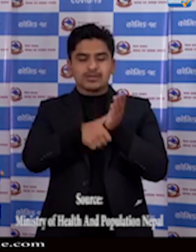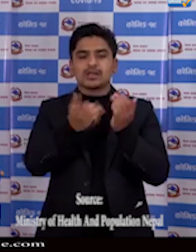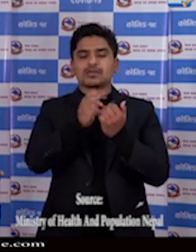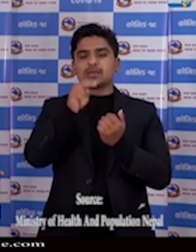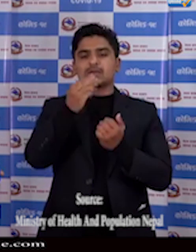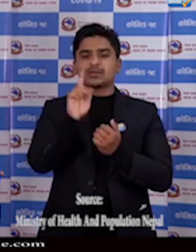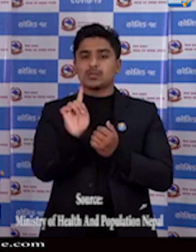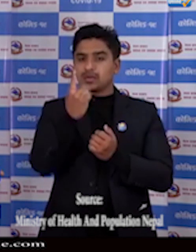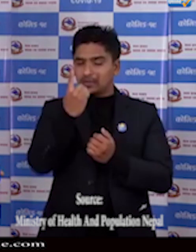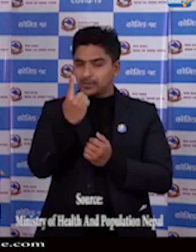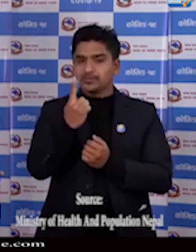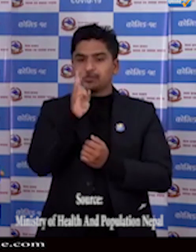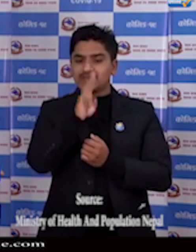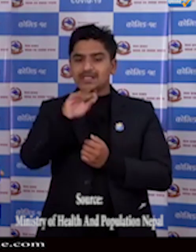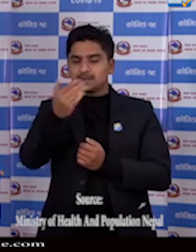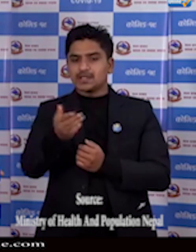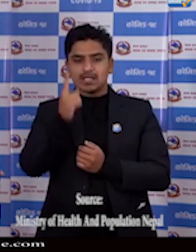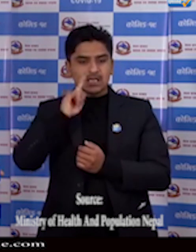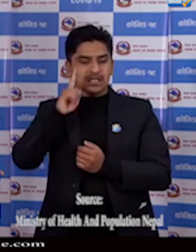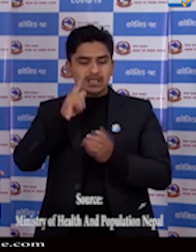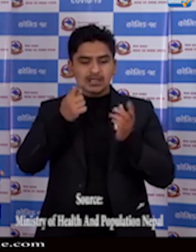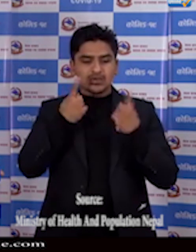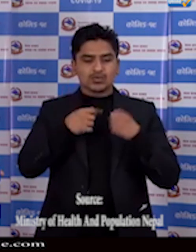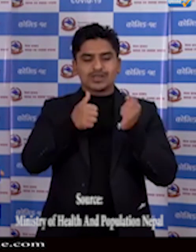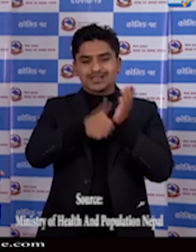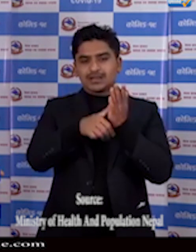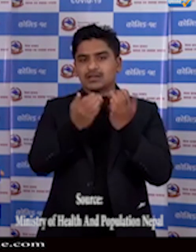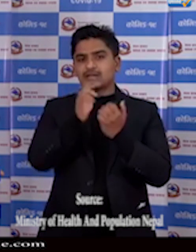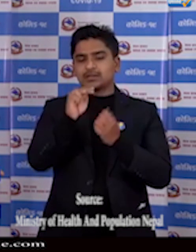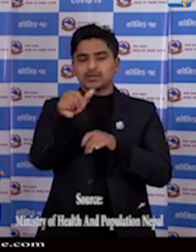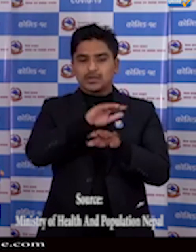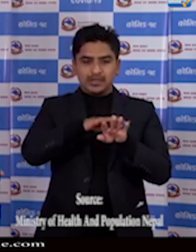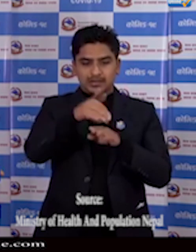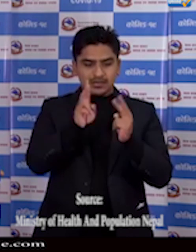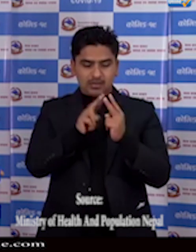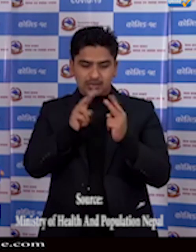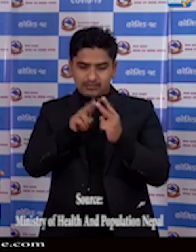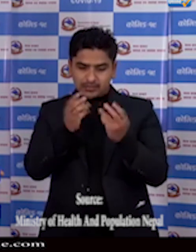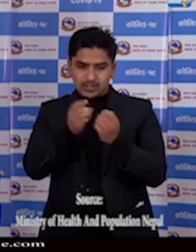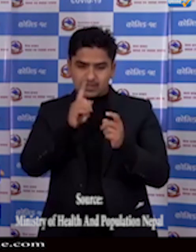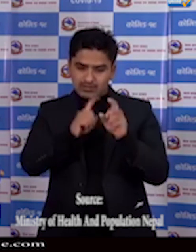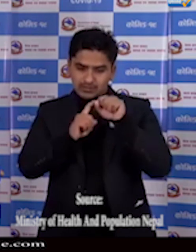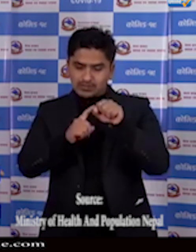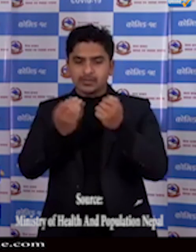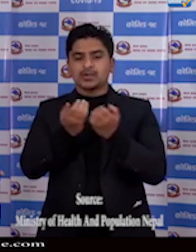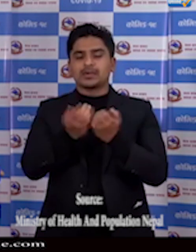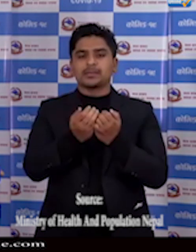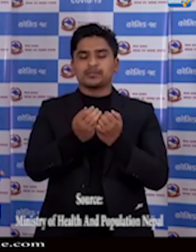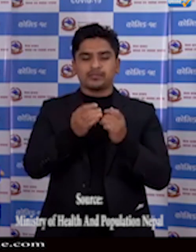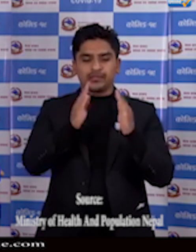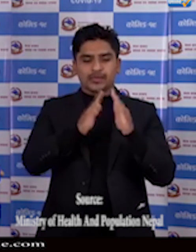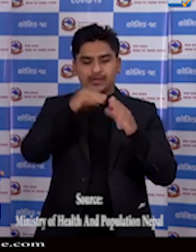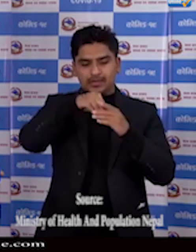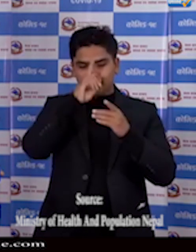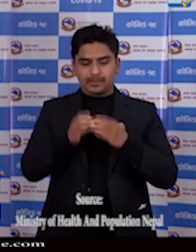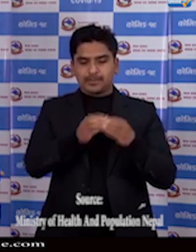गर्नुपर्ने हुन्छ पहिलो कुरा। त्यसपछि दिनहुँ स्वास्थ्य जाँच गर्नुपर्छ, दिनहुँ उहाँहरूलाई सम्पर्कमा ल्याउनुपर्छ, सोधपुछ गर्नुपर्छ क्वारेन्टाइन